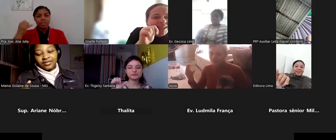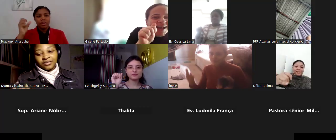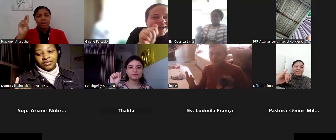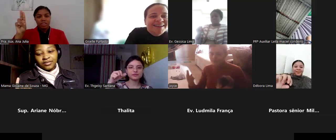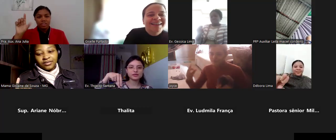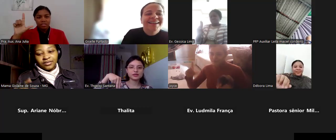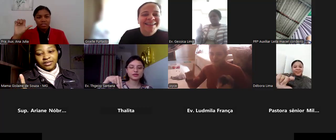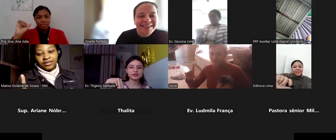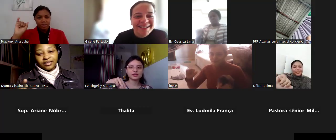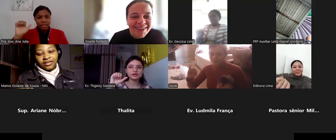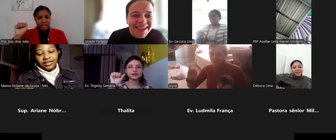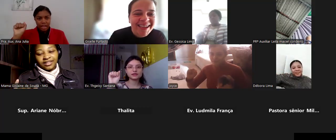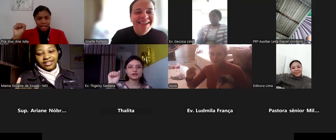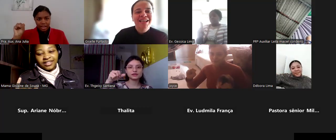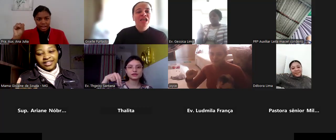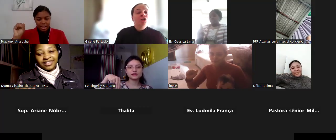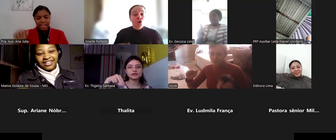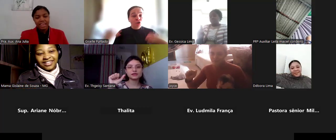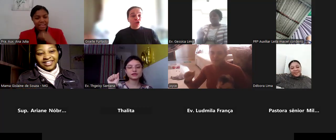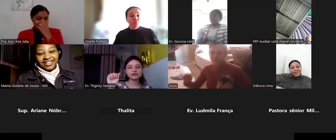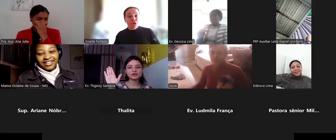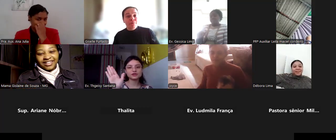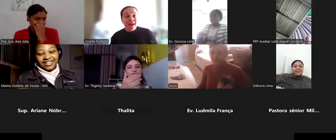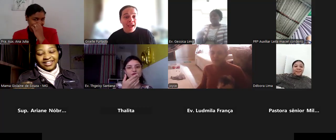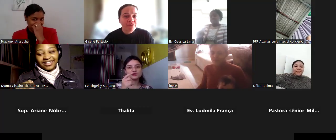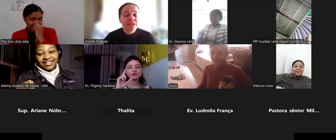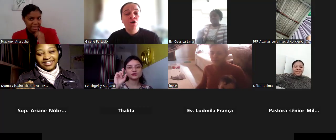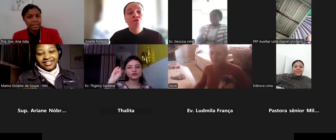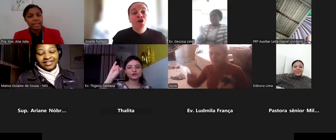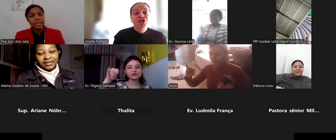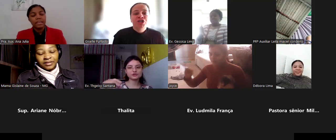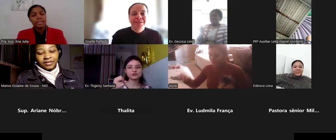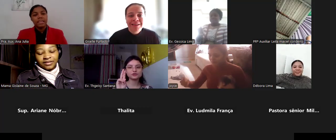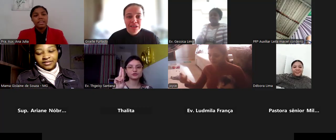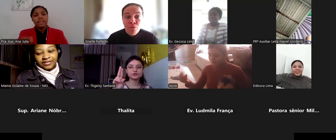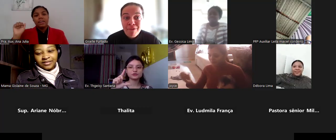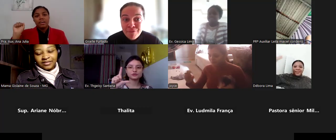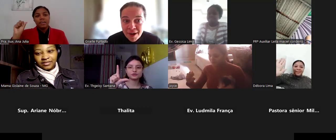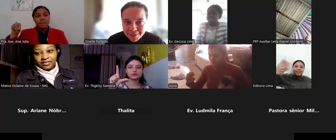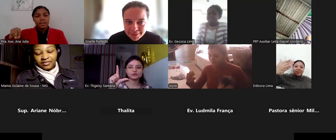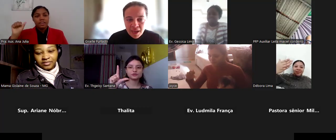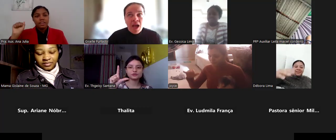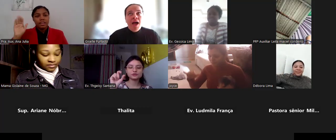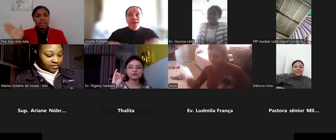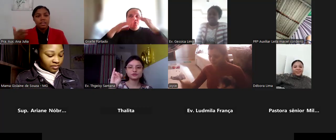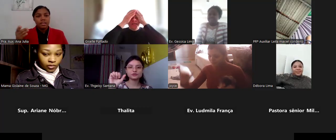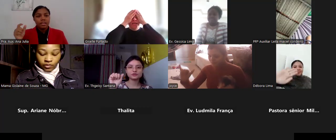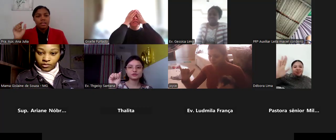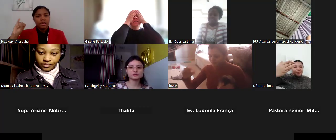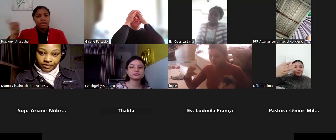Júlia, ok? Todo tipo de palavra. Se eu for digitalizar uma frase, ah, eu esqueci como